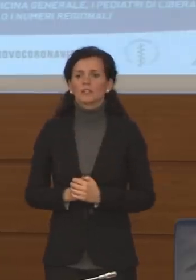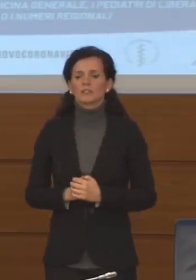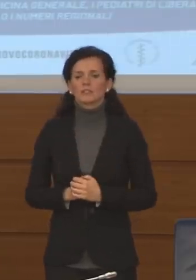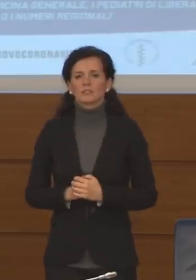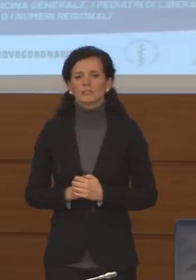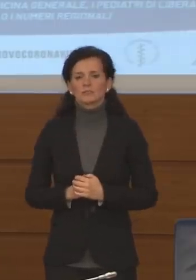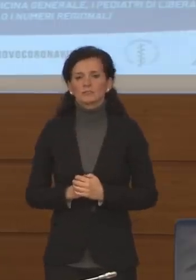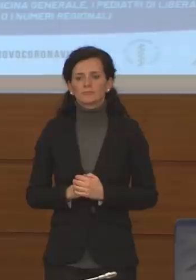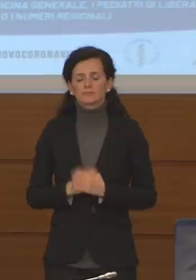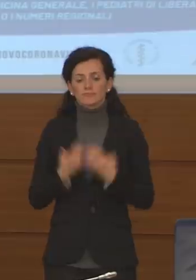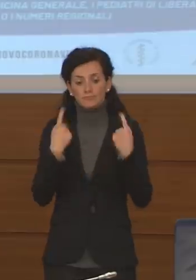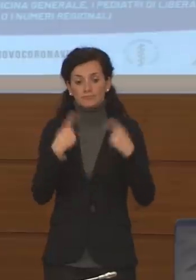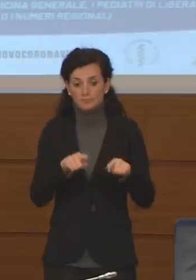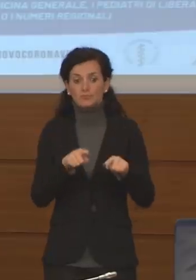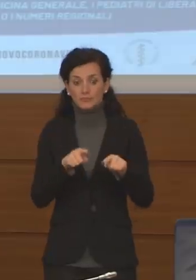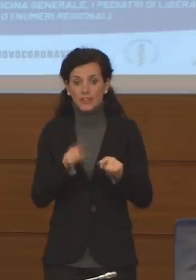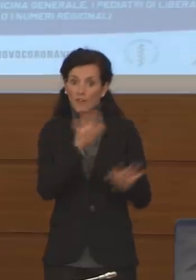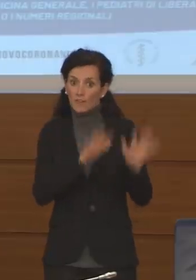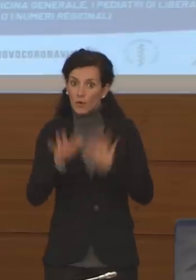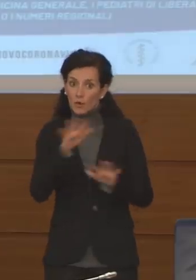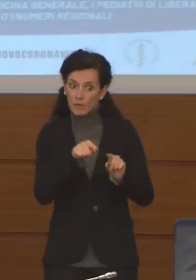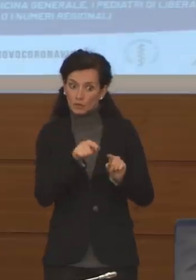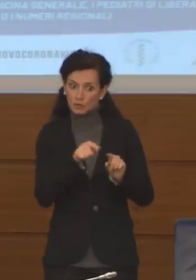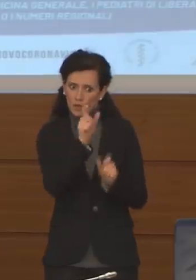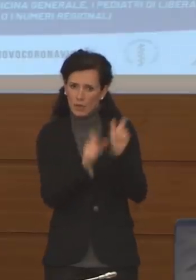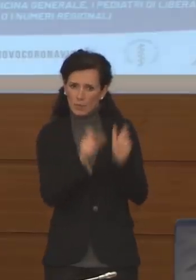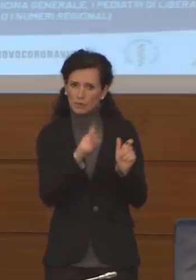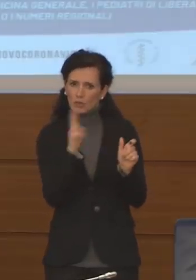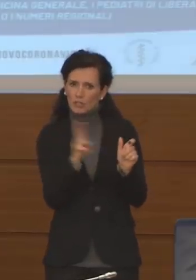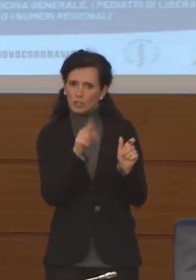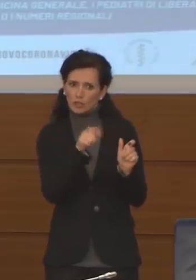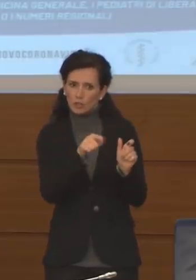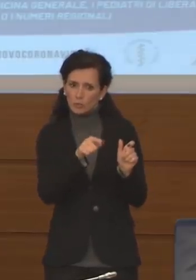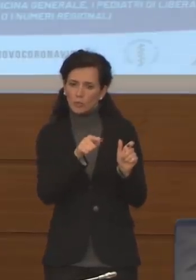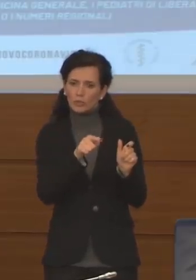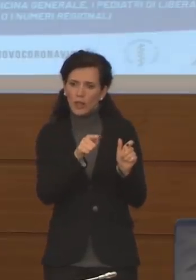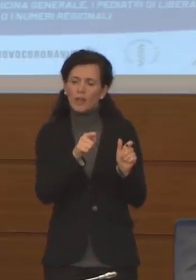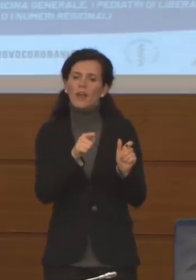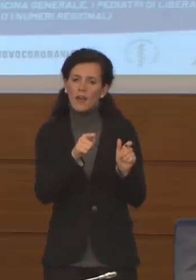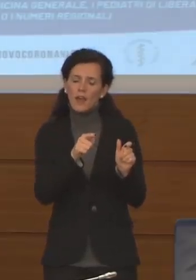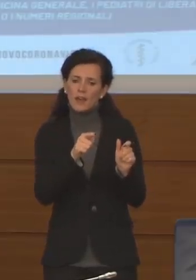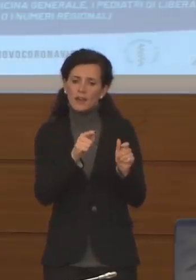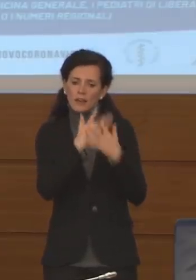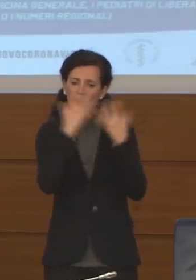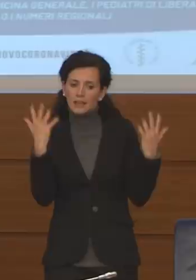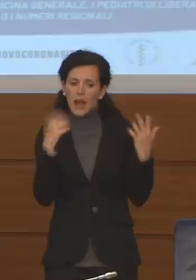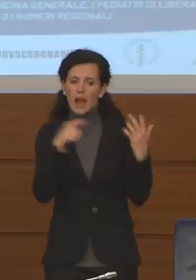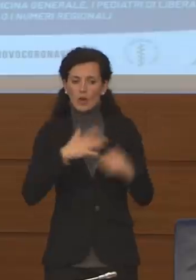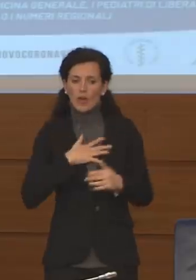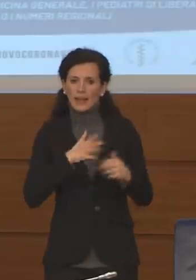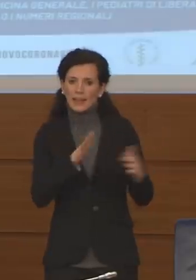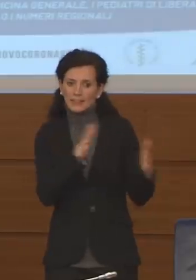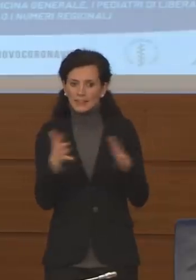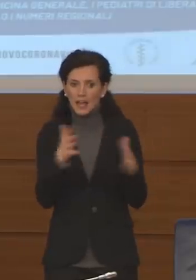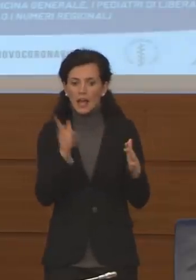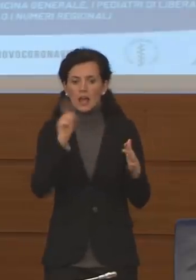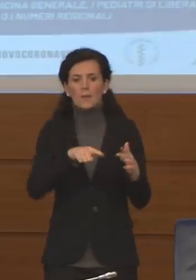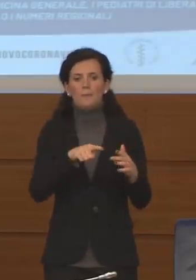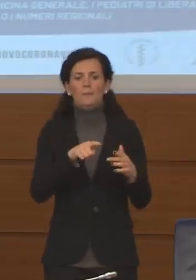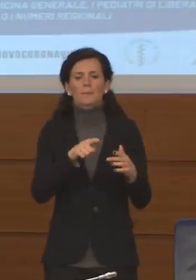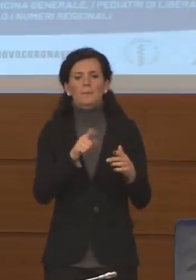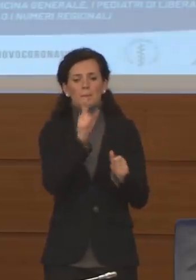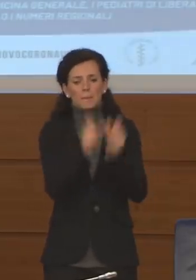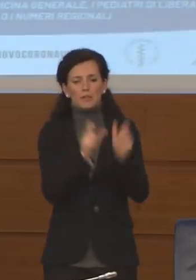viene che caratterizza anche l'età media anche i deceduti di oggi si caratterizzano per questa